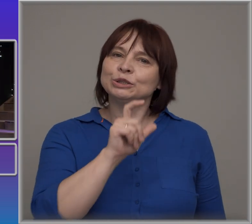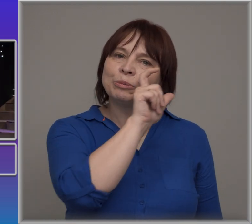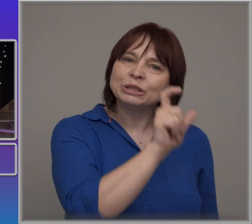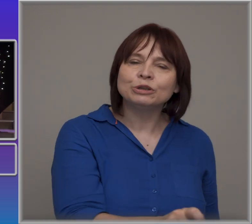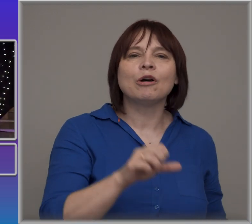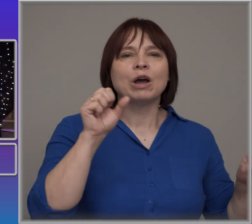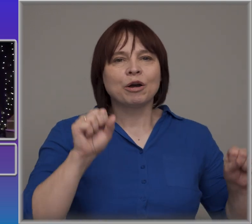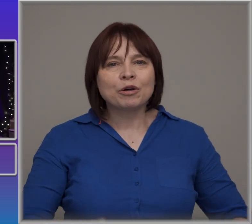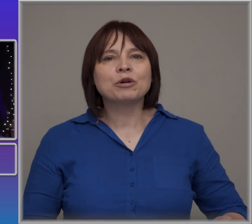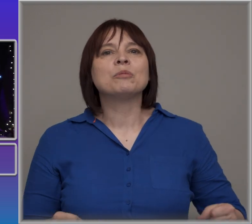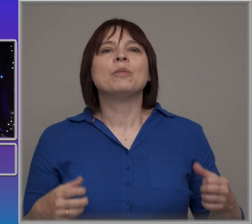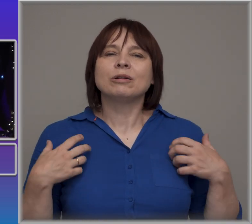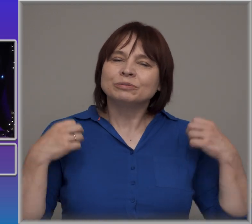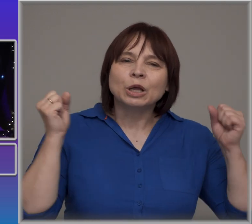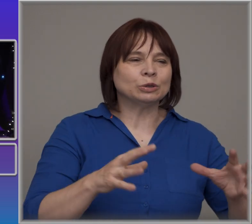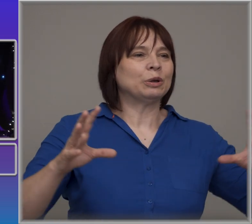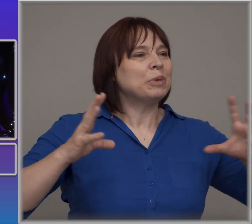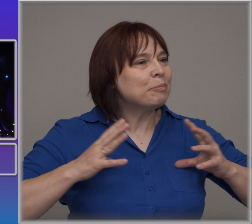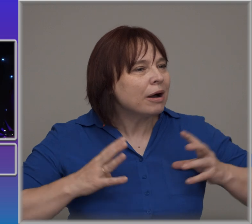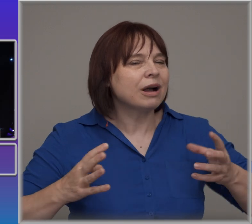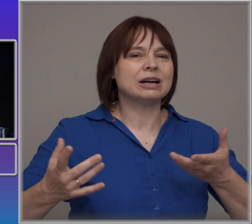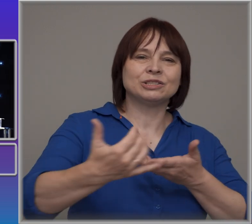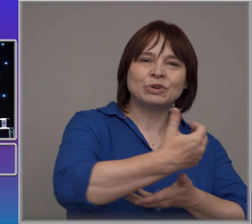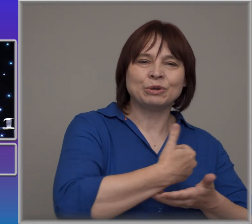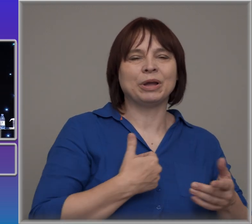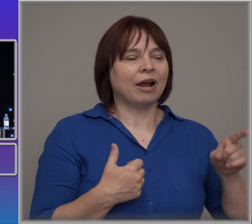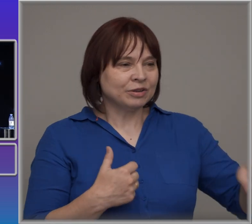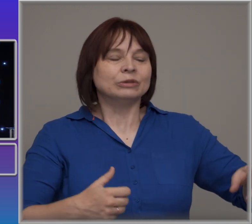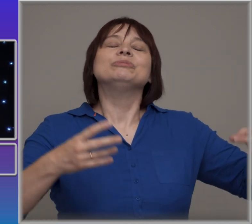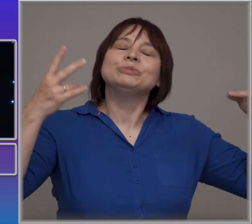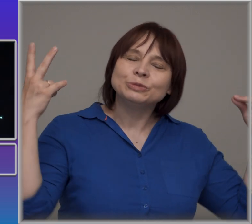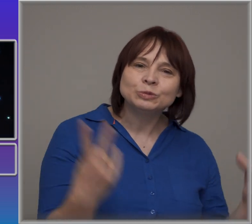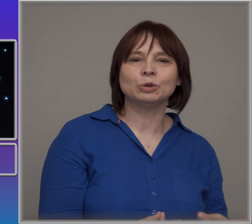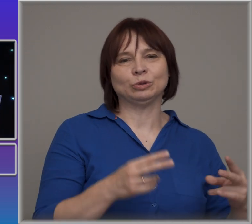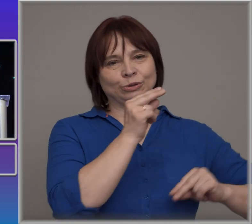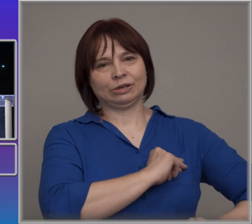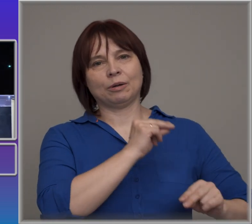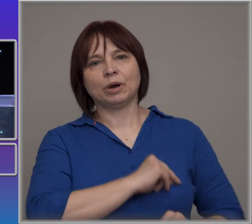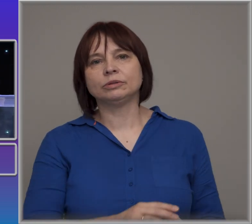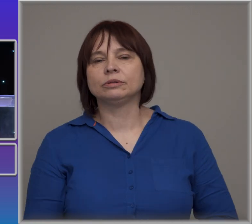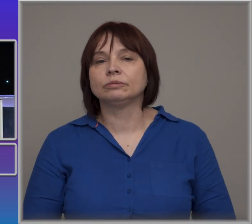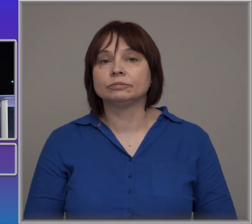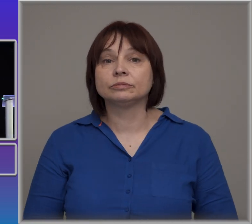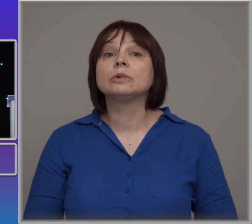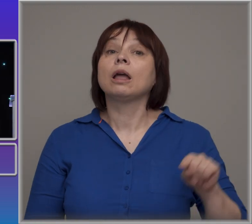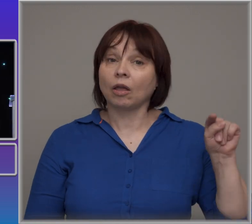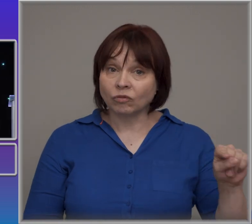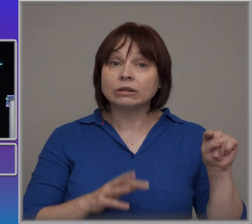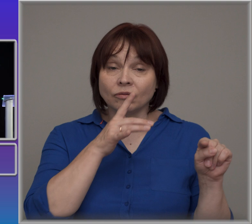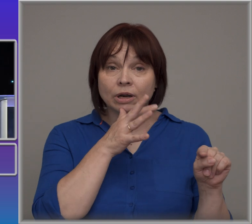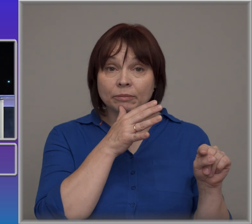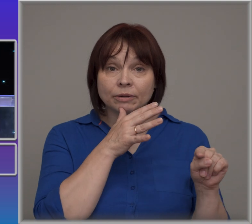начинается цениться работа. И один из людей, который повлияет на Мартина Лютера,